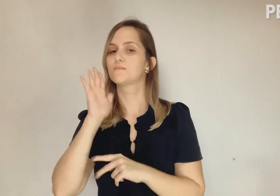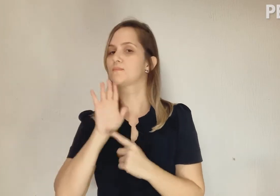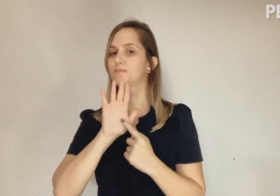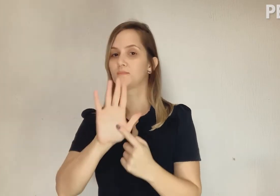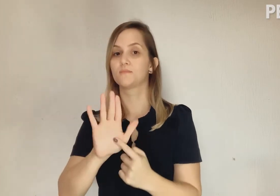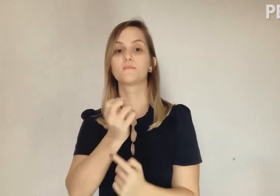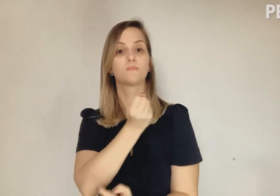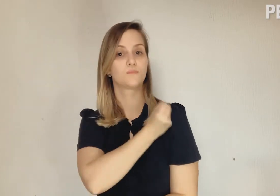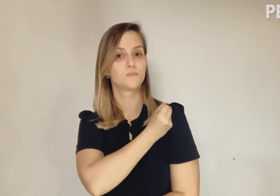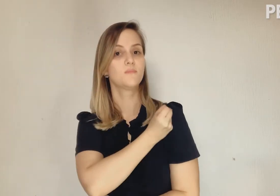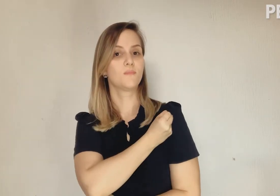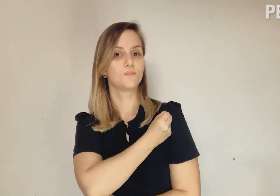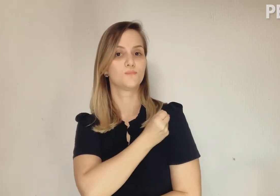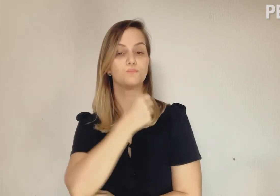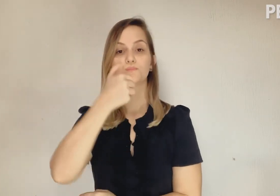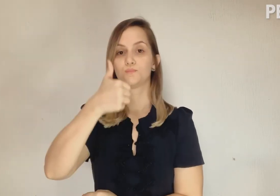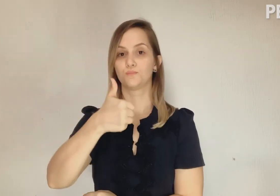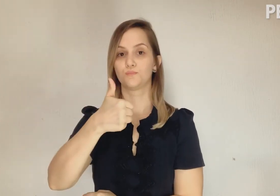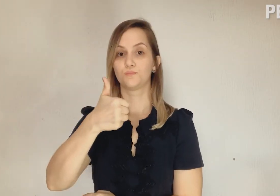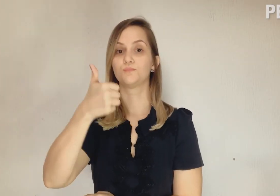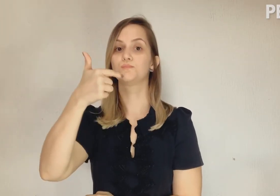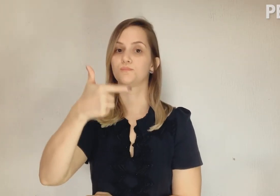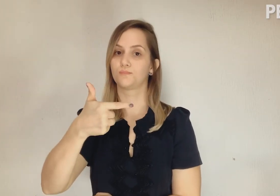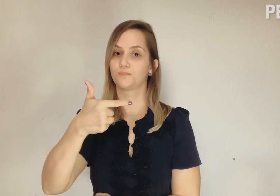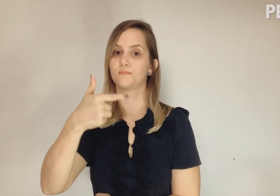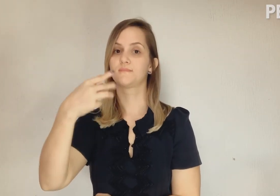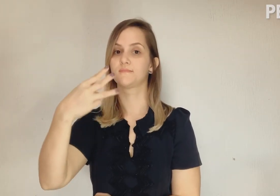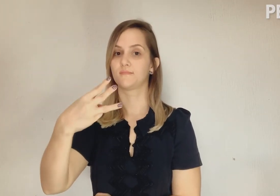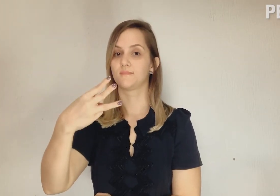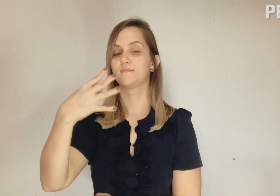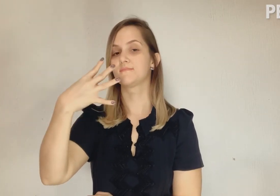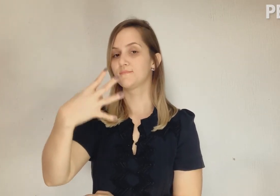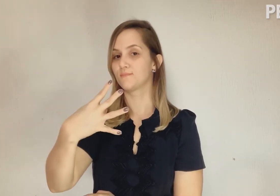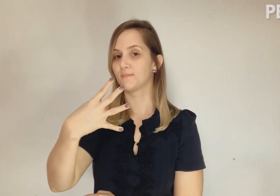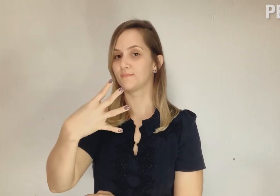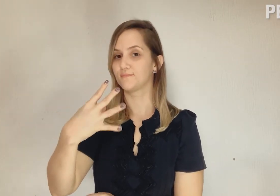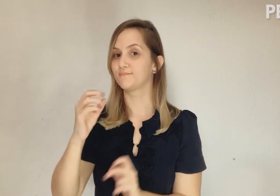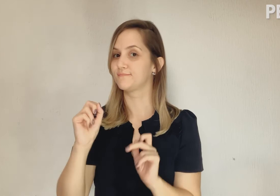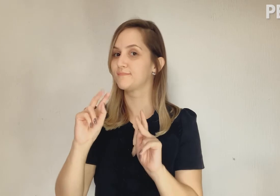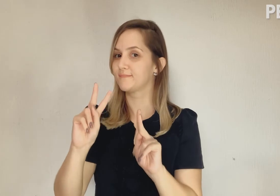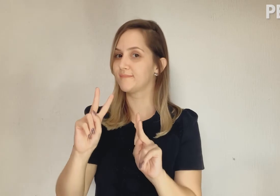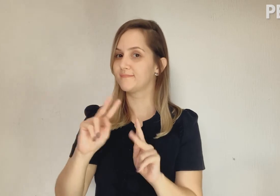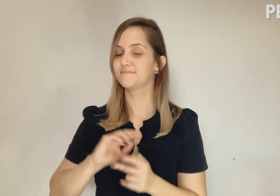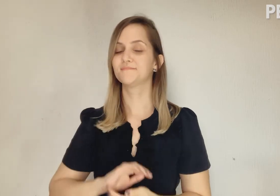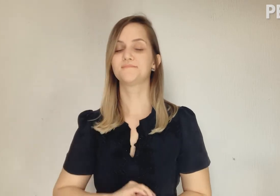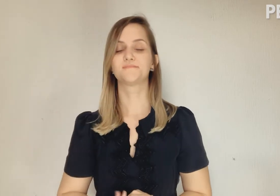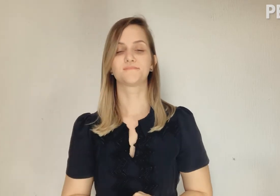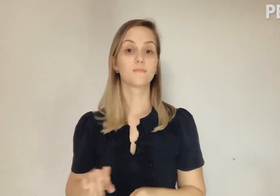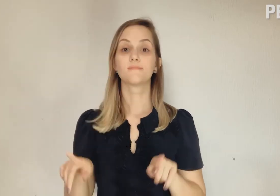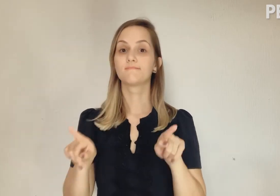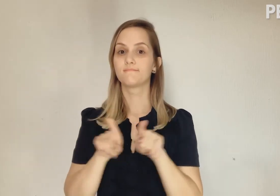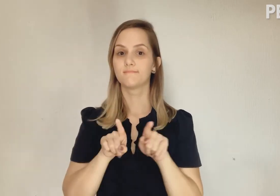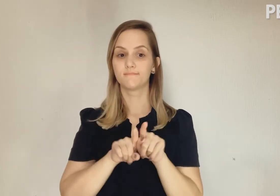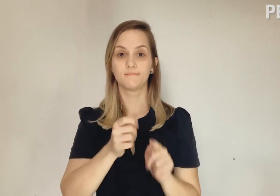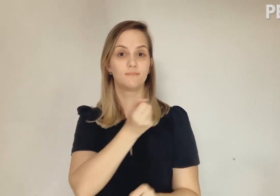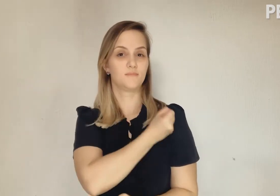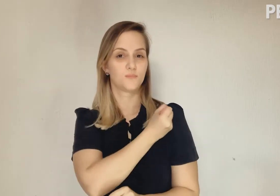que foi esse segundo exemplo que eu mostrei, 1, 2, 3 e 4, eles são usados para